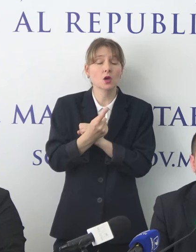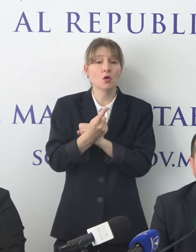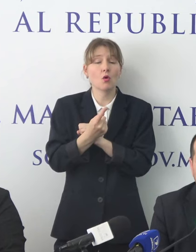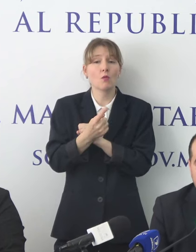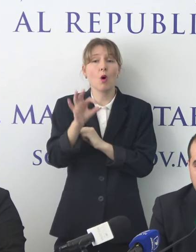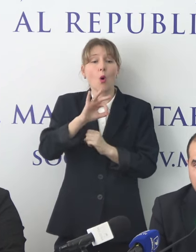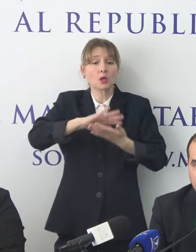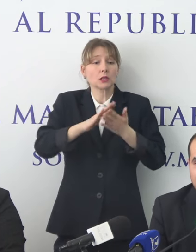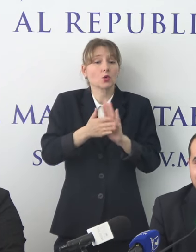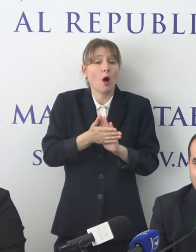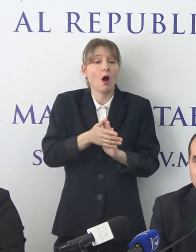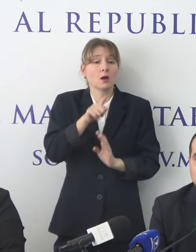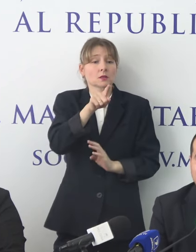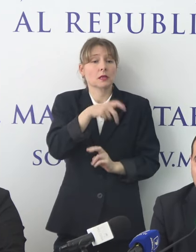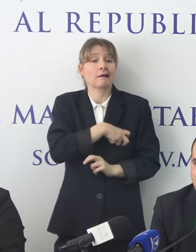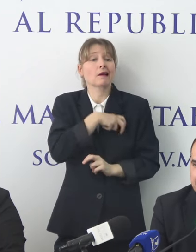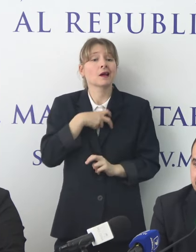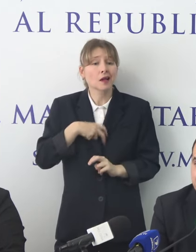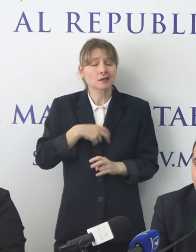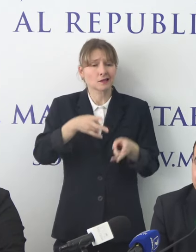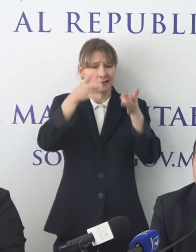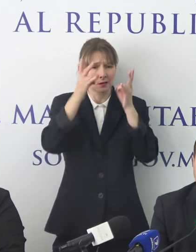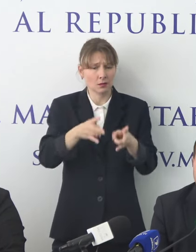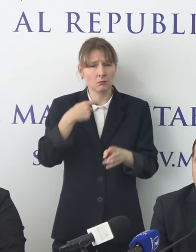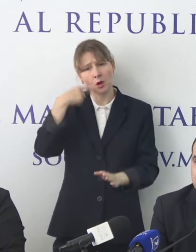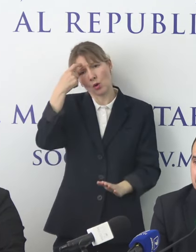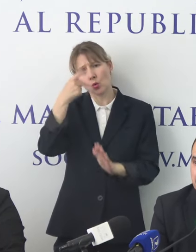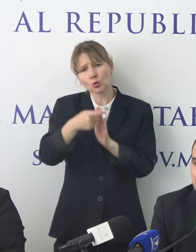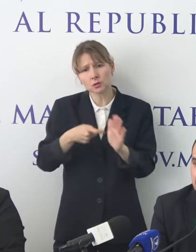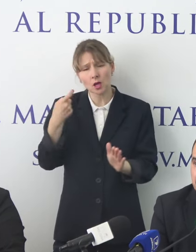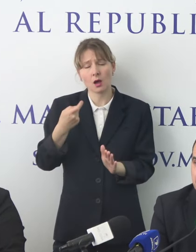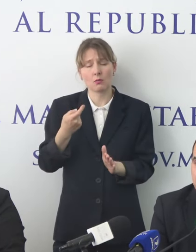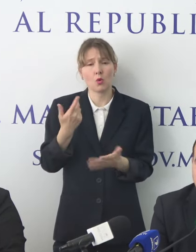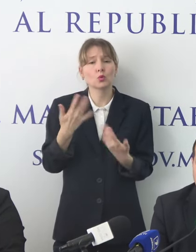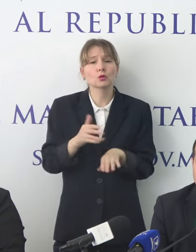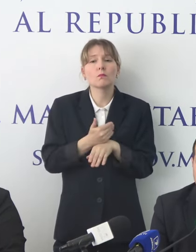când cazuri dramatice, tragice, sparg